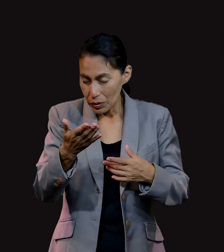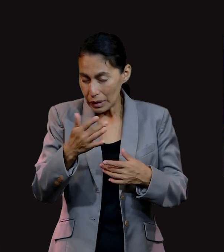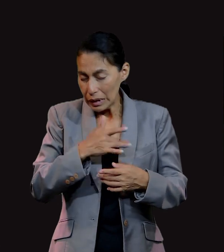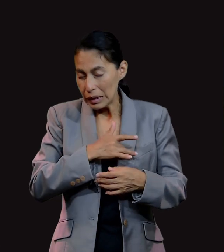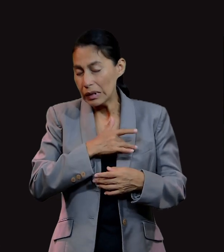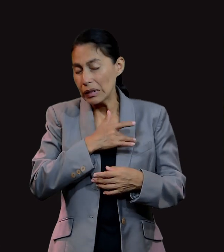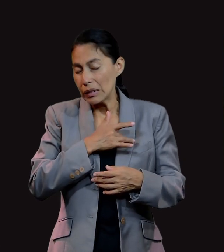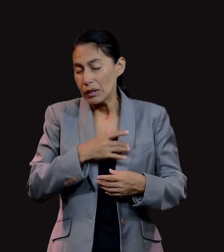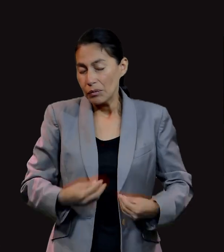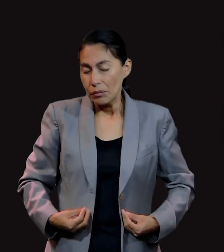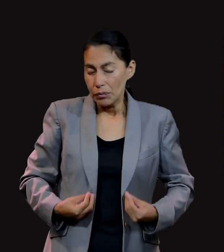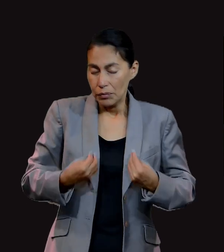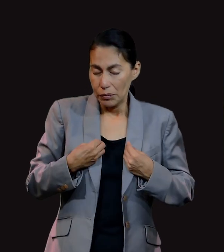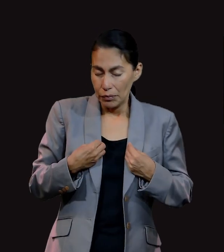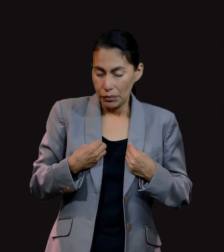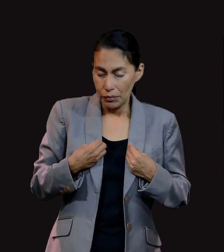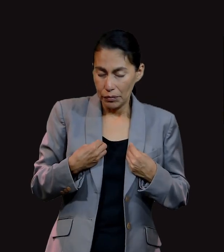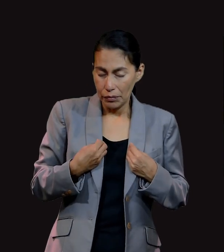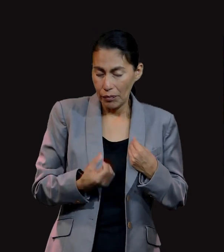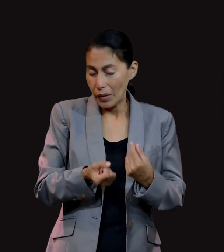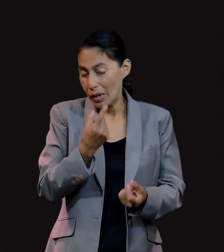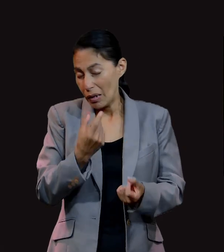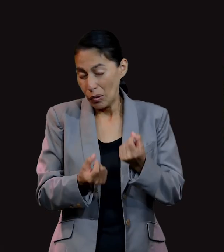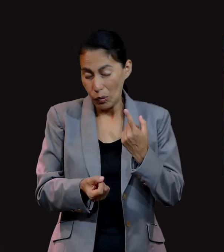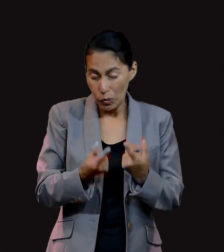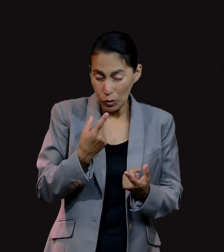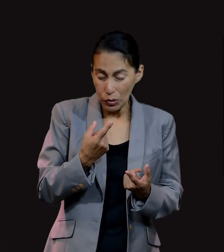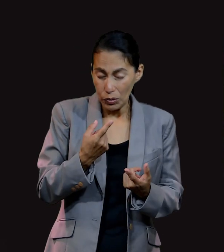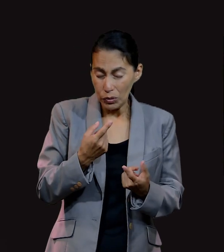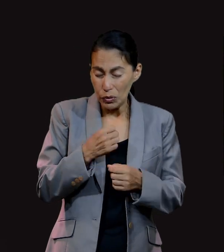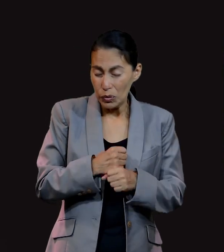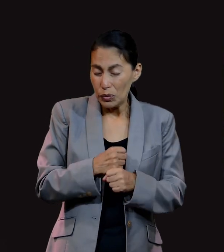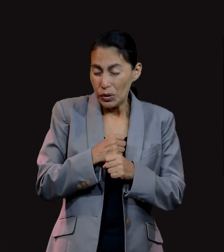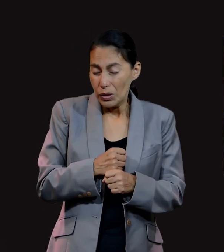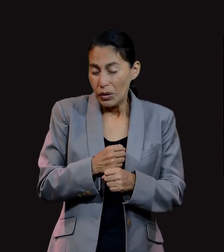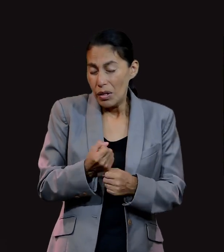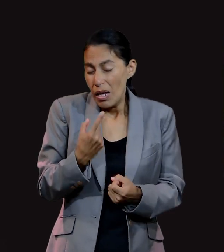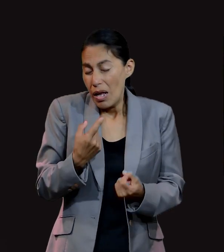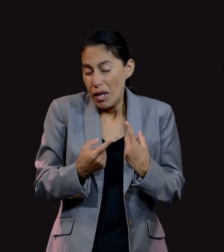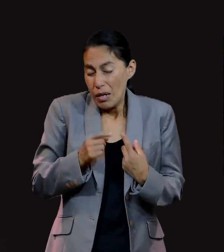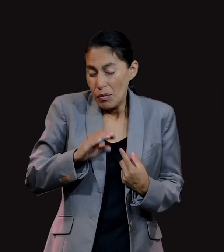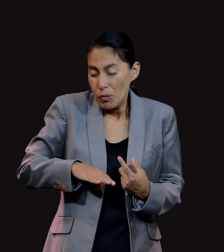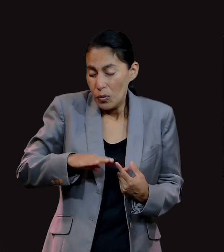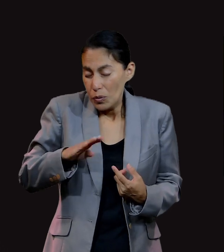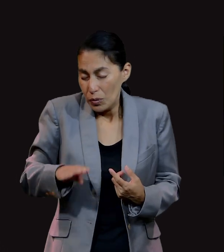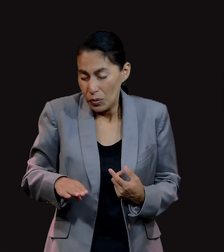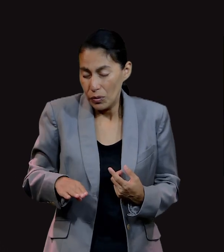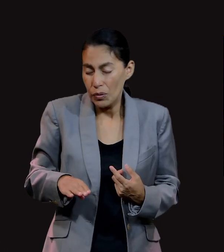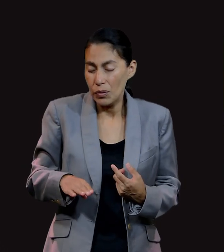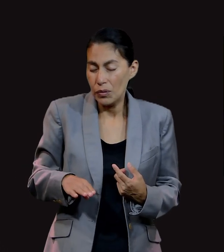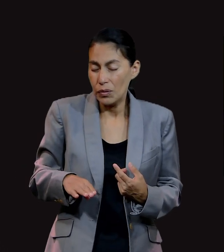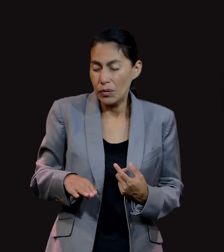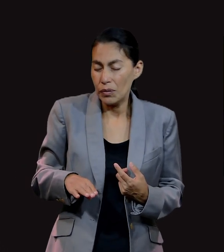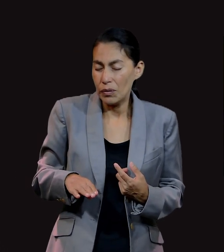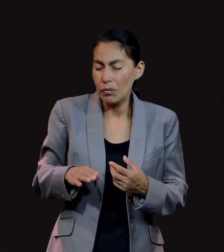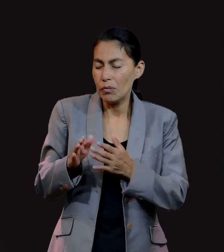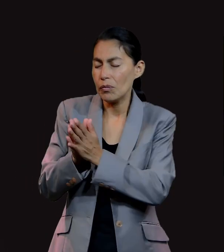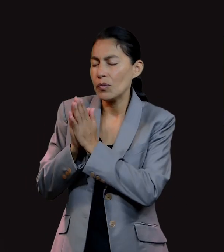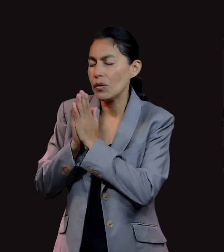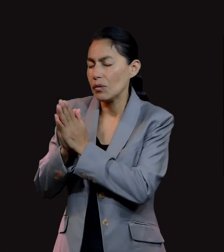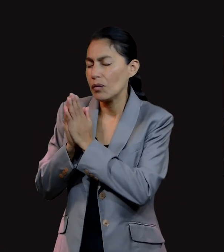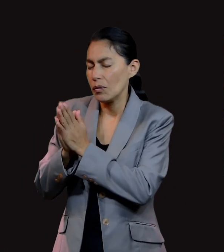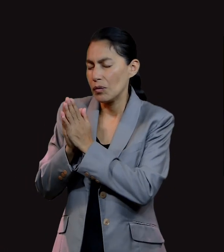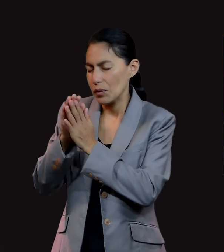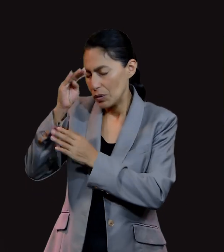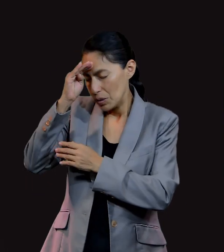Está experimentando Algunos Experimentando el duelo Por la pérdida de un ser amado Te